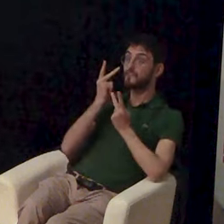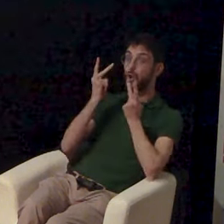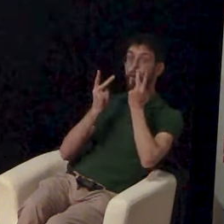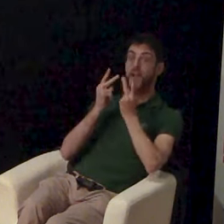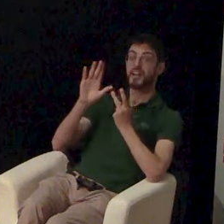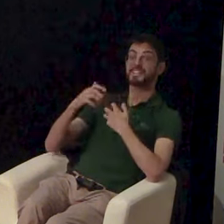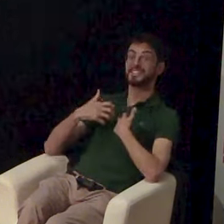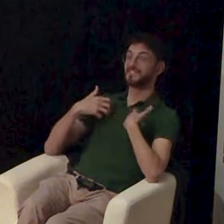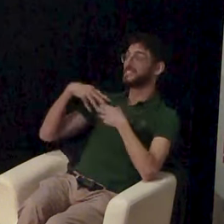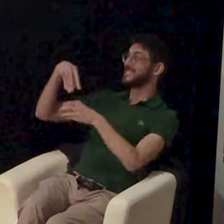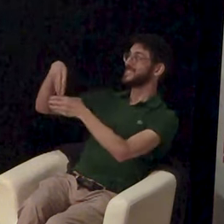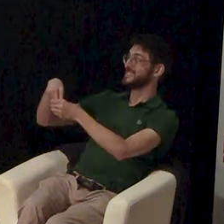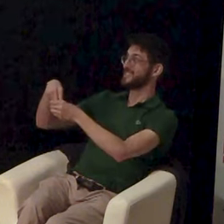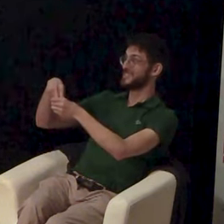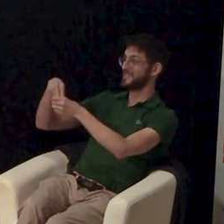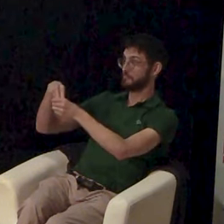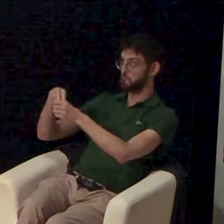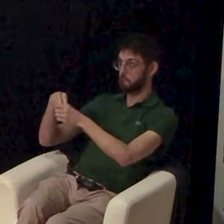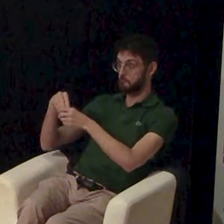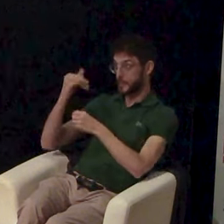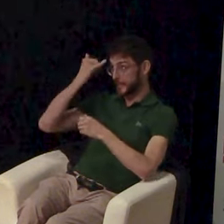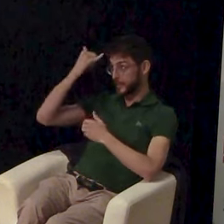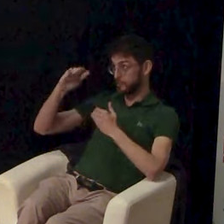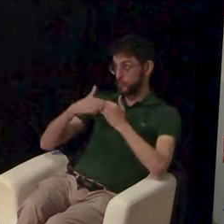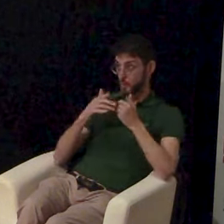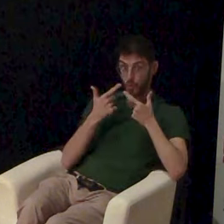Et ça, donc, ce visuel